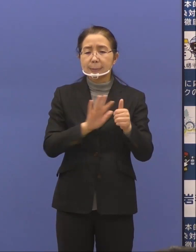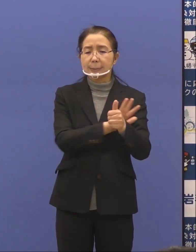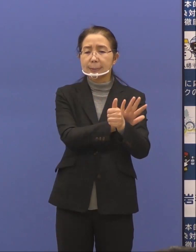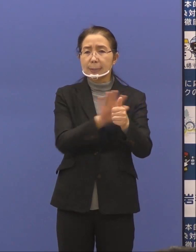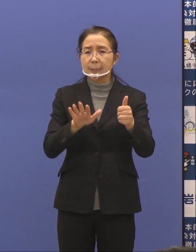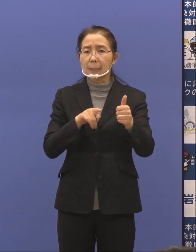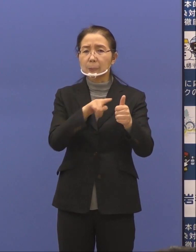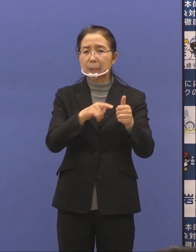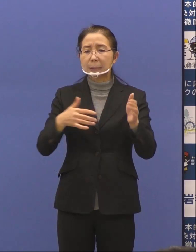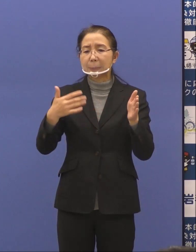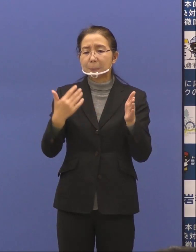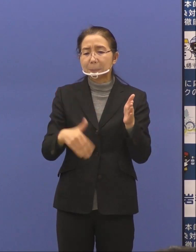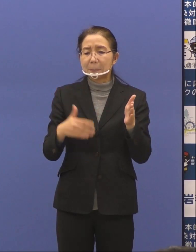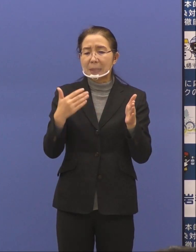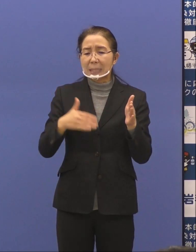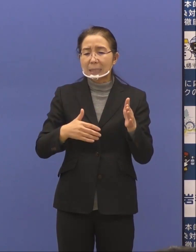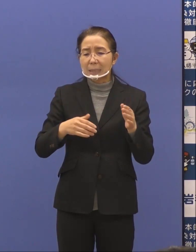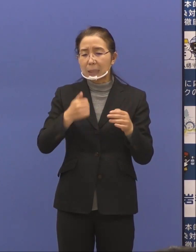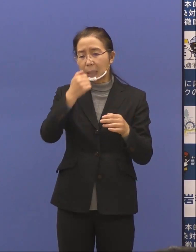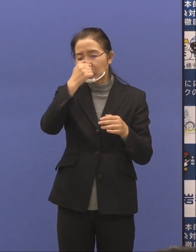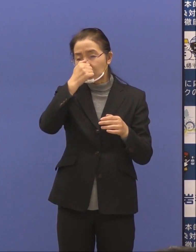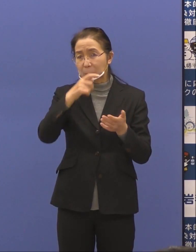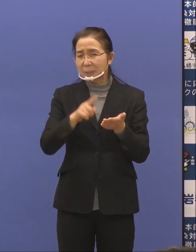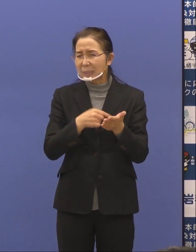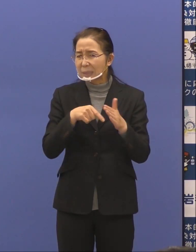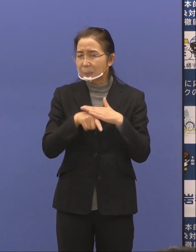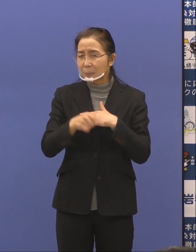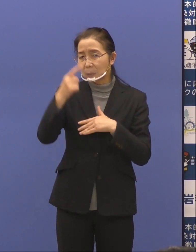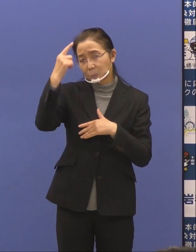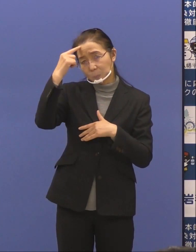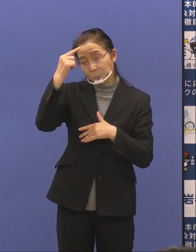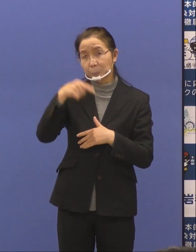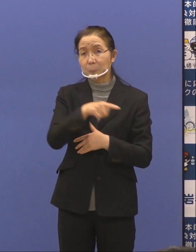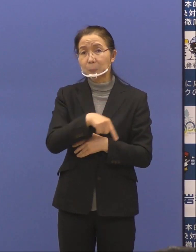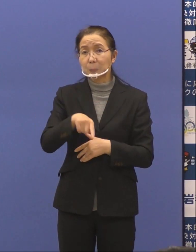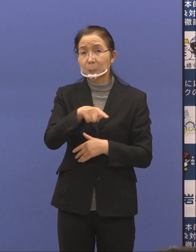ってなかったということですよね。ですから